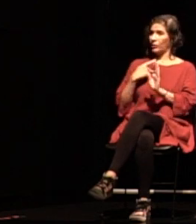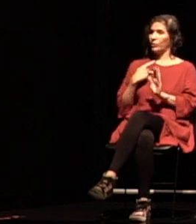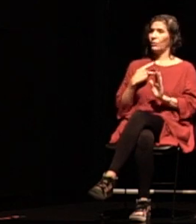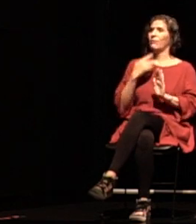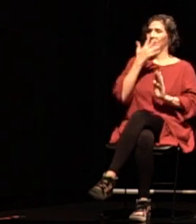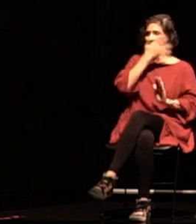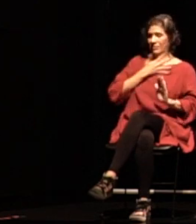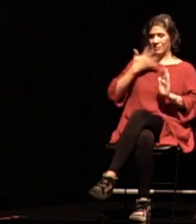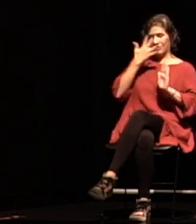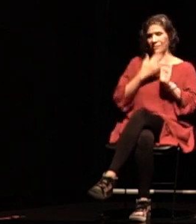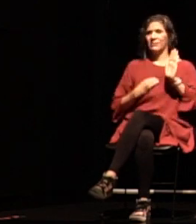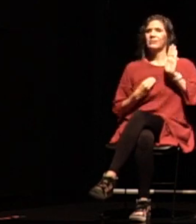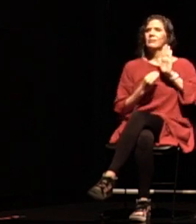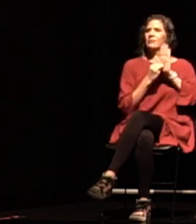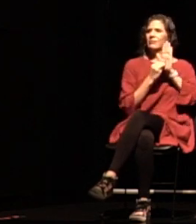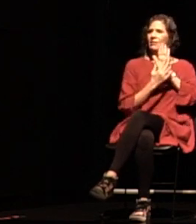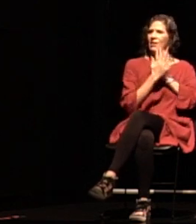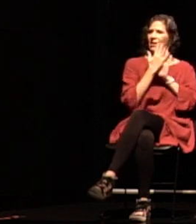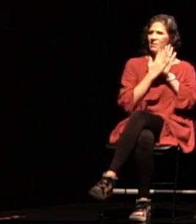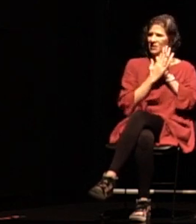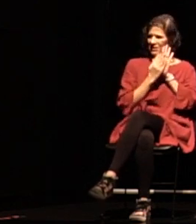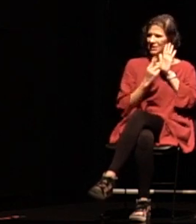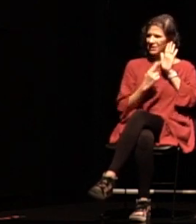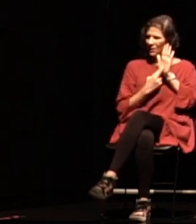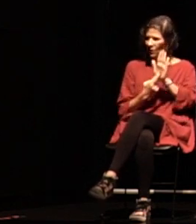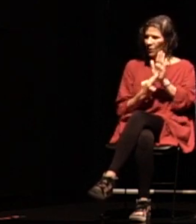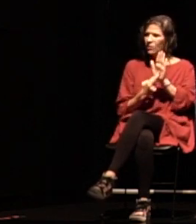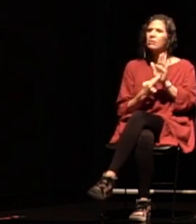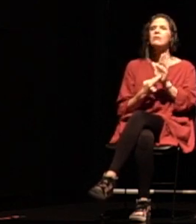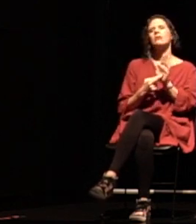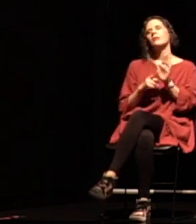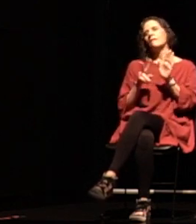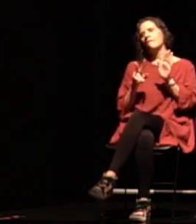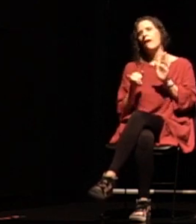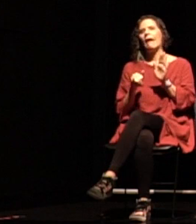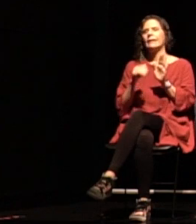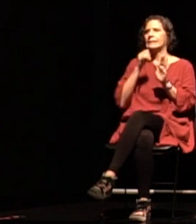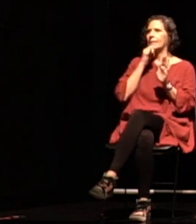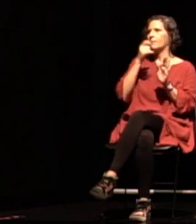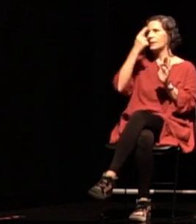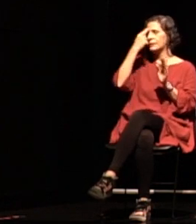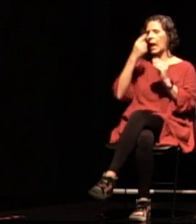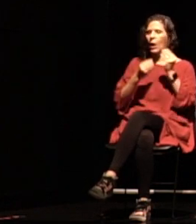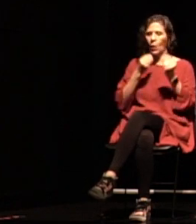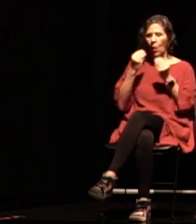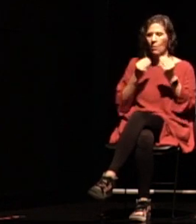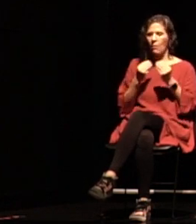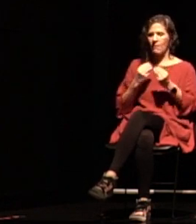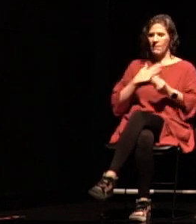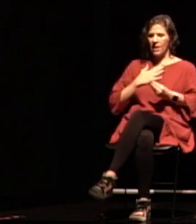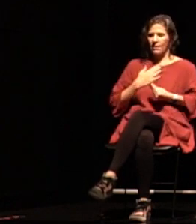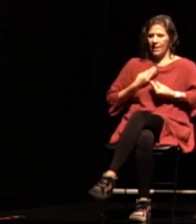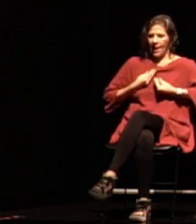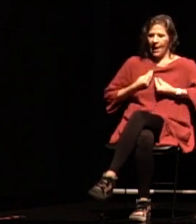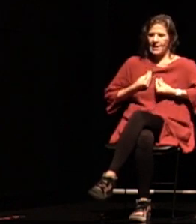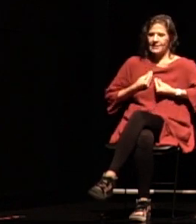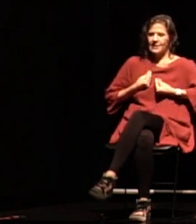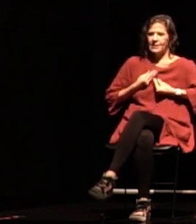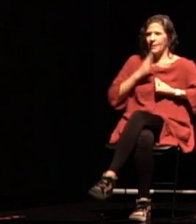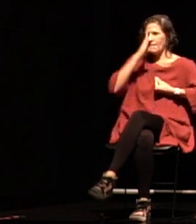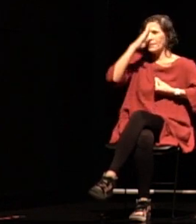não deverá conduzir a uma confirmação de uma essência do feminino. Né?